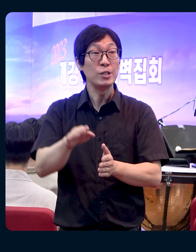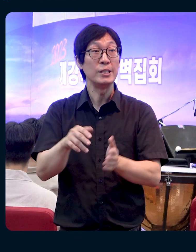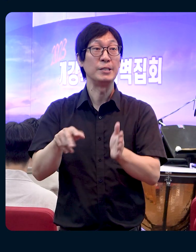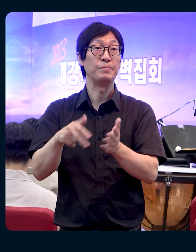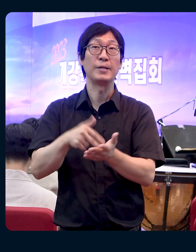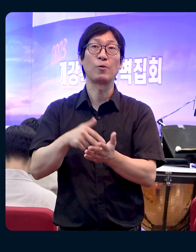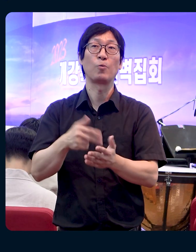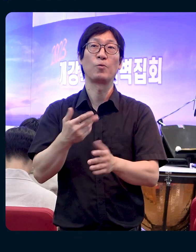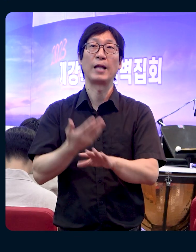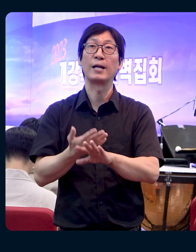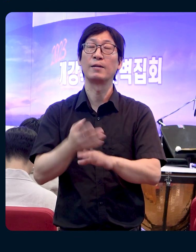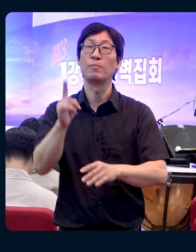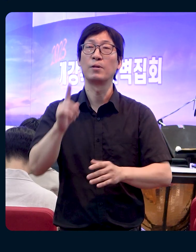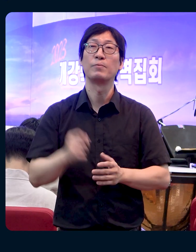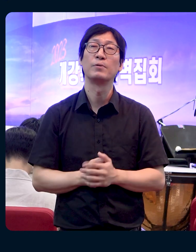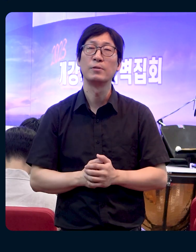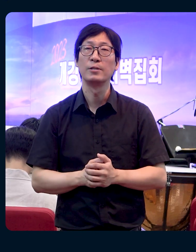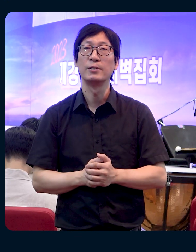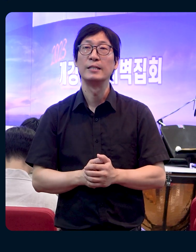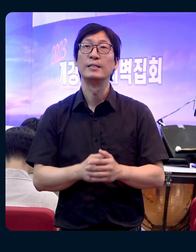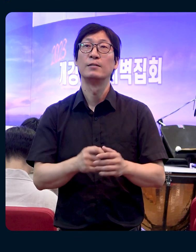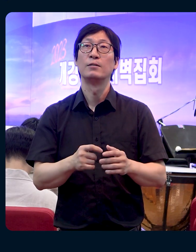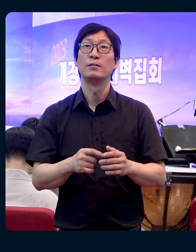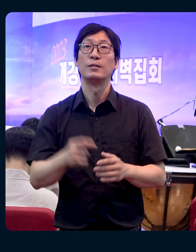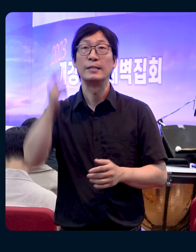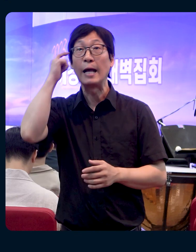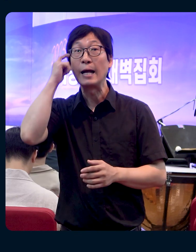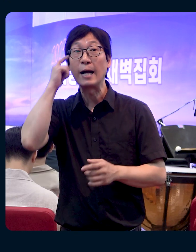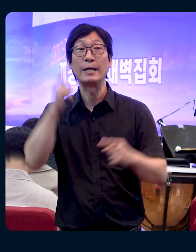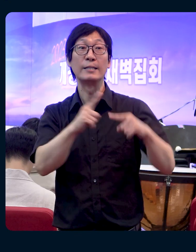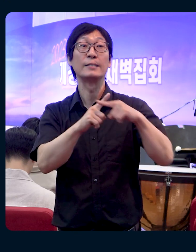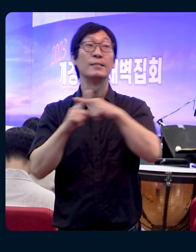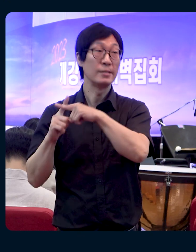겁니다. positive. 긍정적이다.